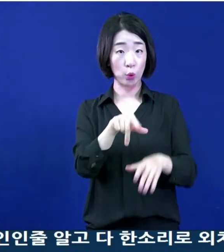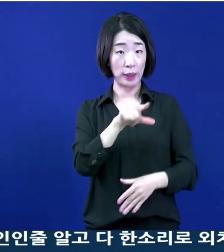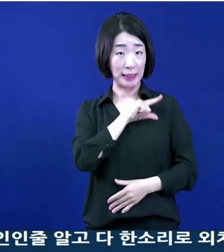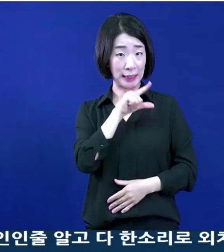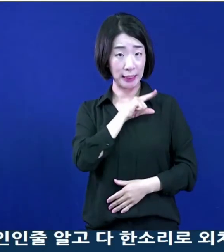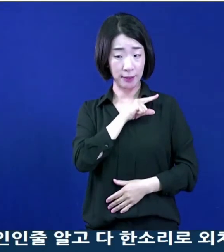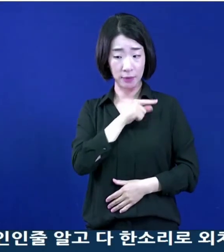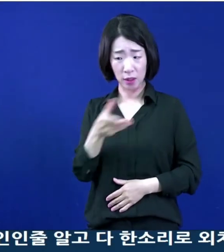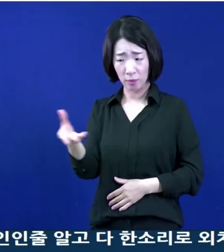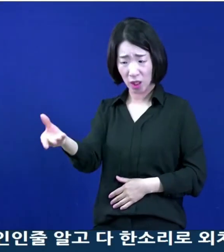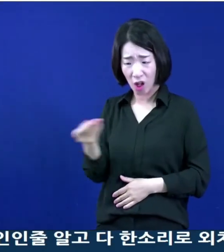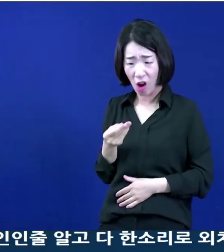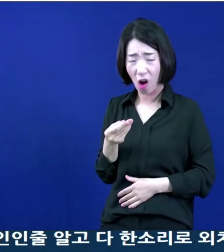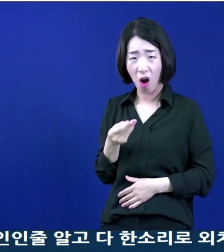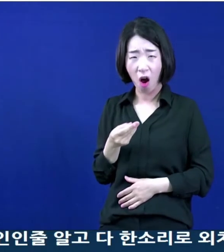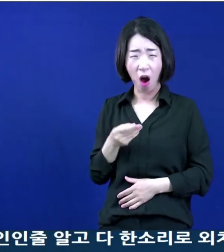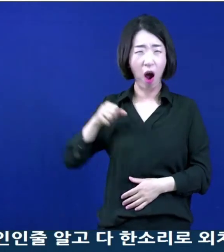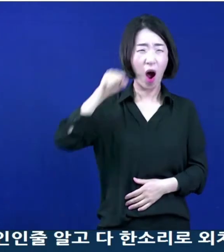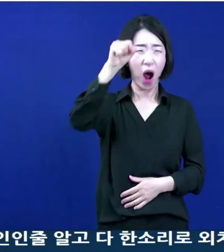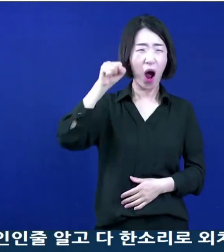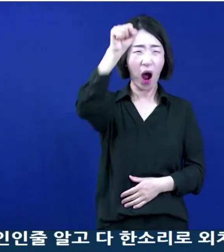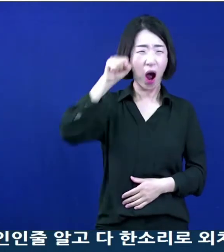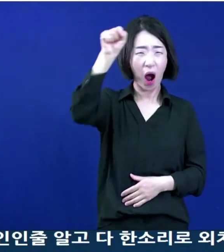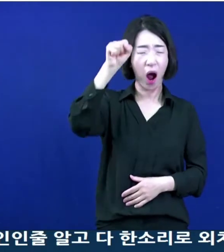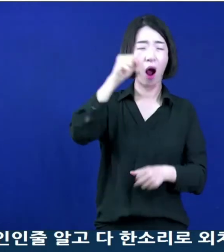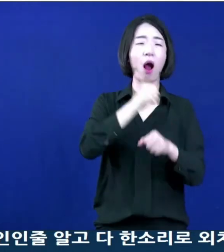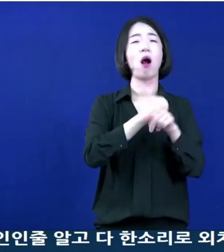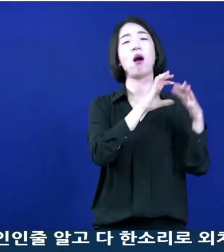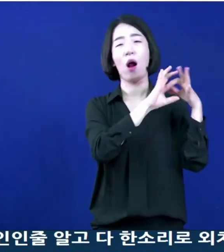빌은 체면입니다.